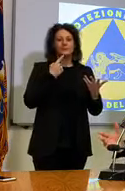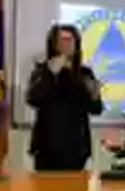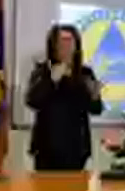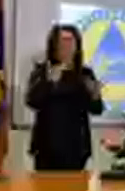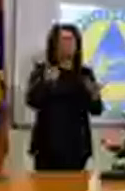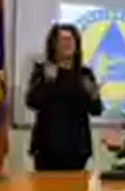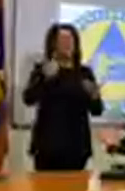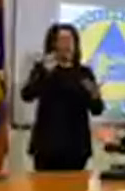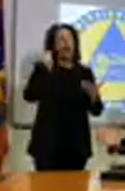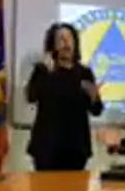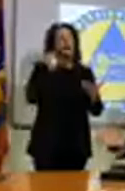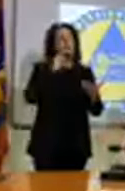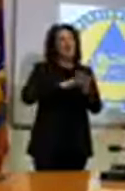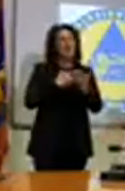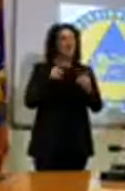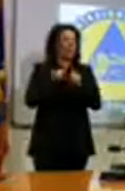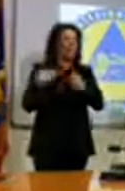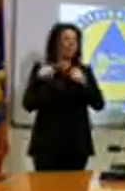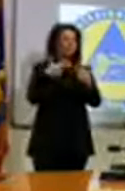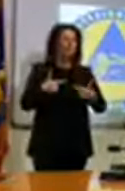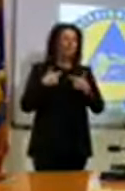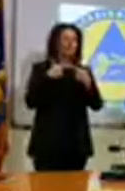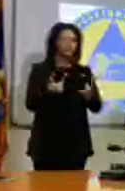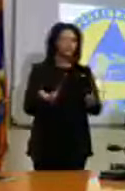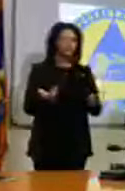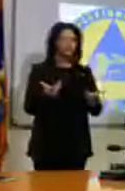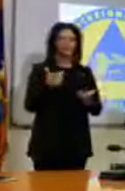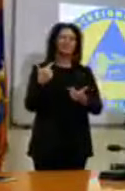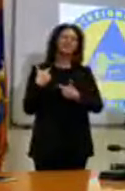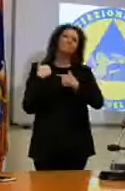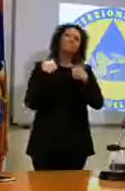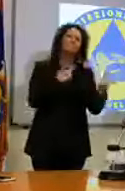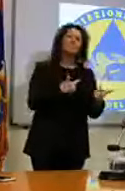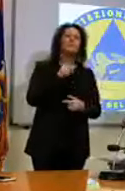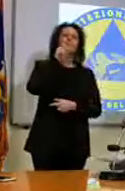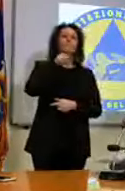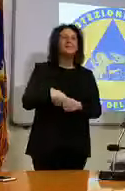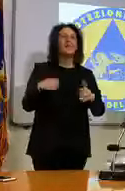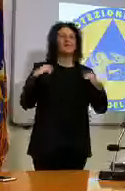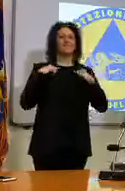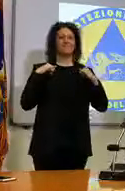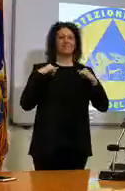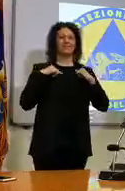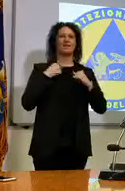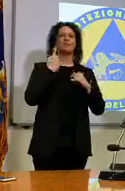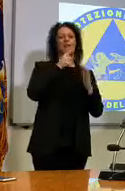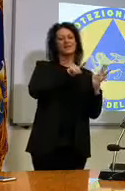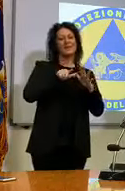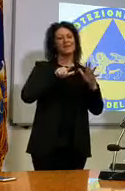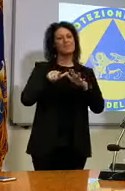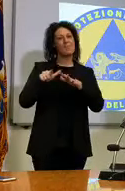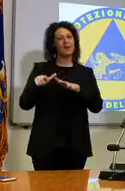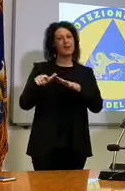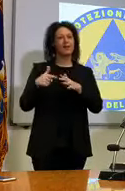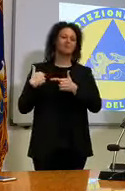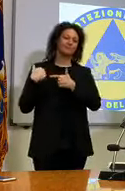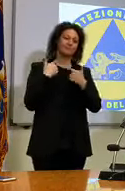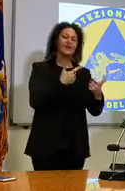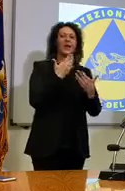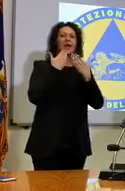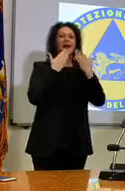di donazione che è unico, no? 1.000 soggiorni in una settimana per i nostri operatori e quindi veramente grazie di cuore anche a